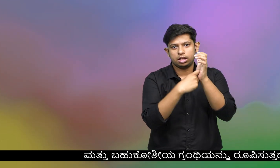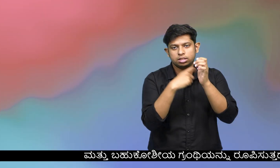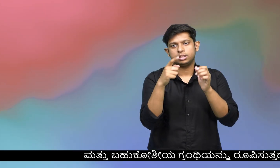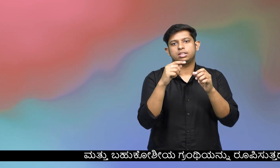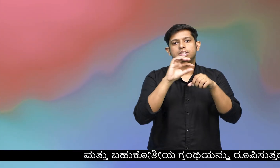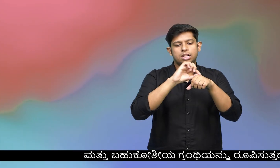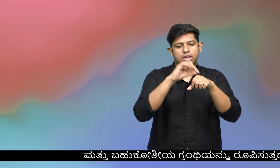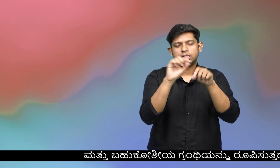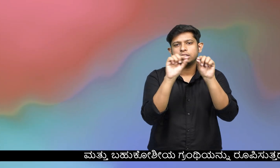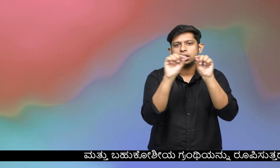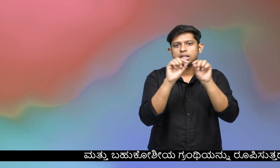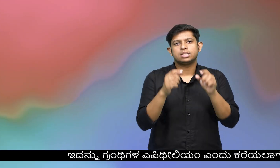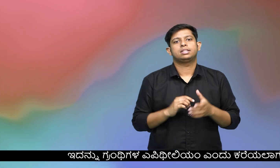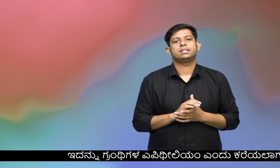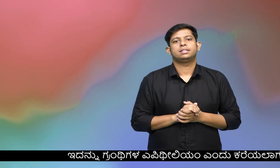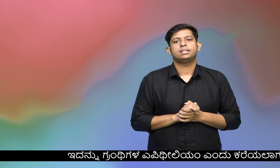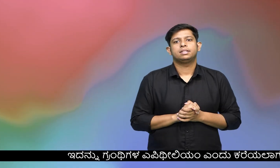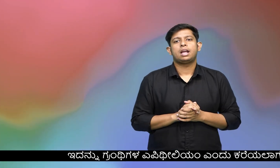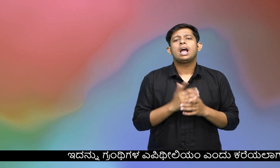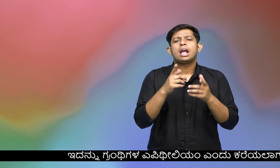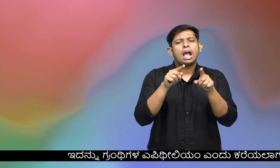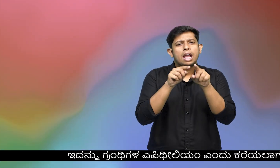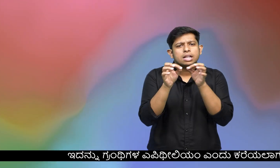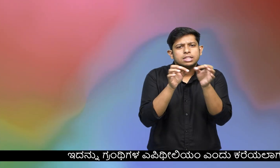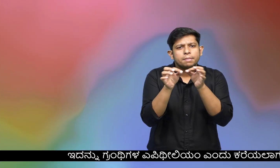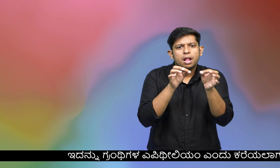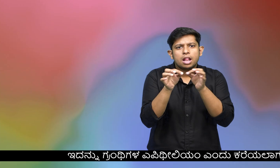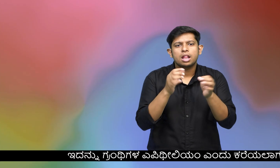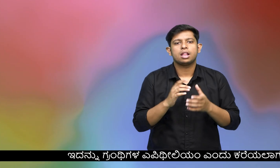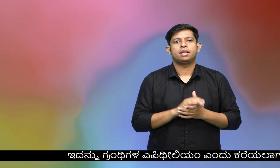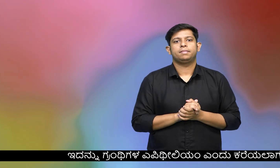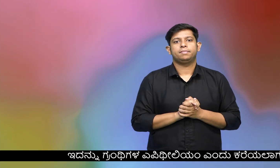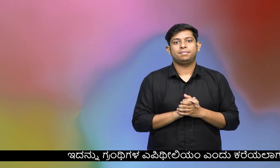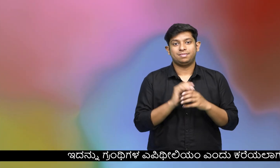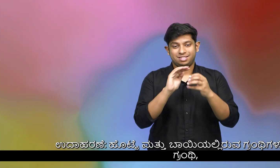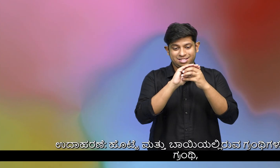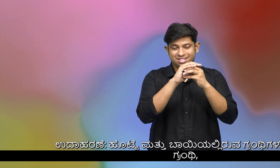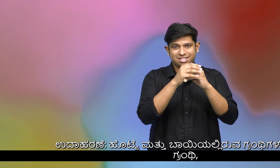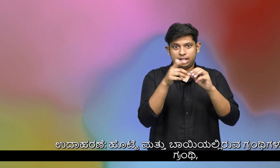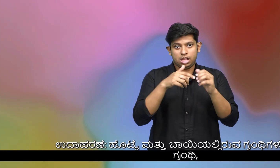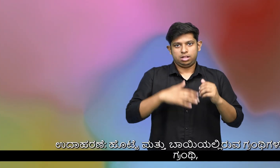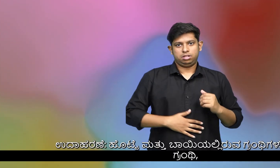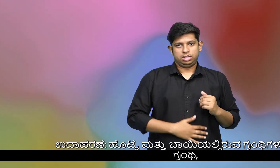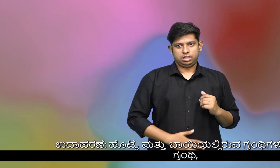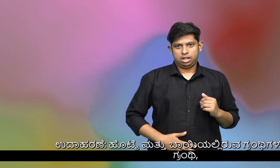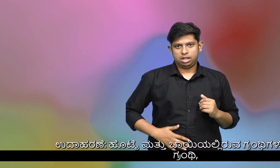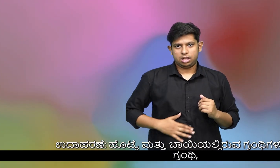ಇದನ್ನು ಗ್ರಂಥಿಗಳ ಎಪಿಥೀಲಿಯಂ ಎಂದು ಕರೆಯಲಾಗುತ್ತದೆ. ಉದಾಹರಣೆ ಹೊಟ್ಟೆ ಮತ್ತು